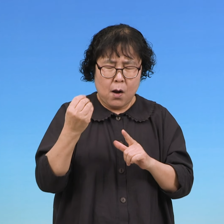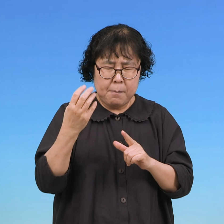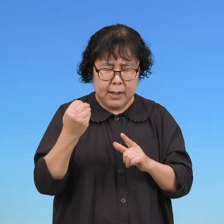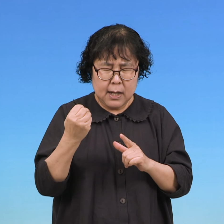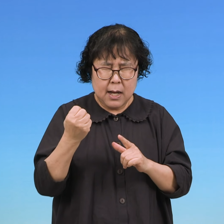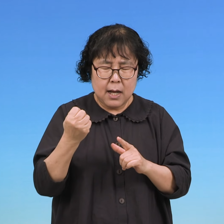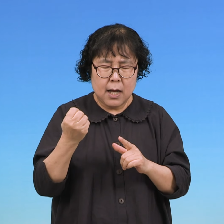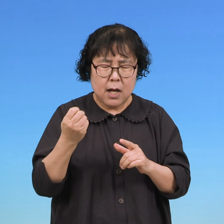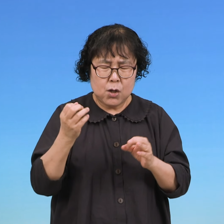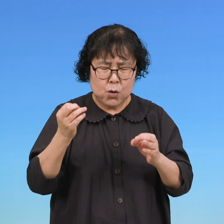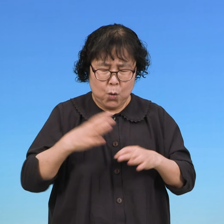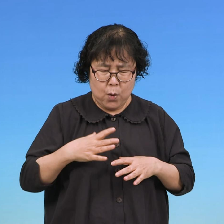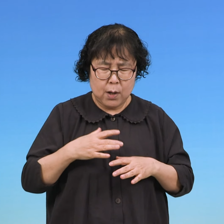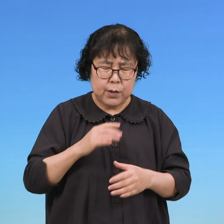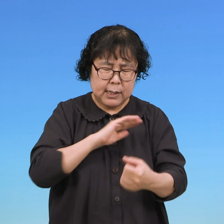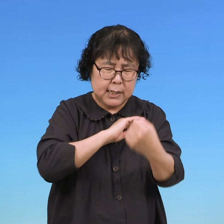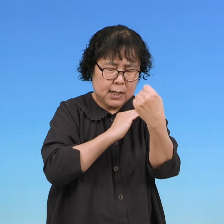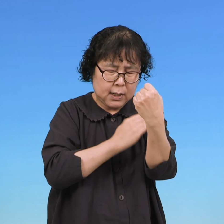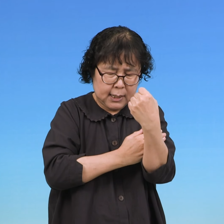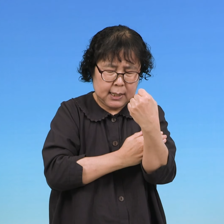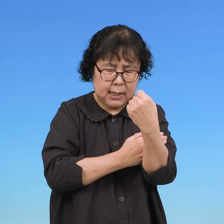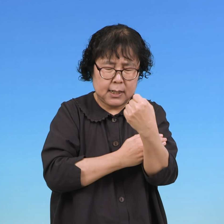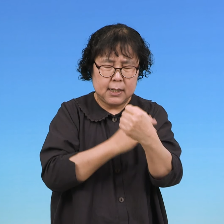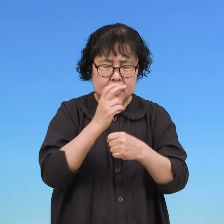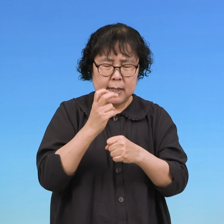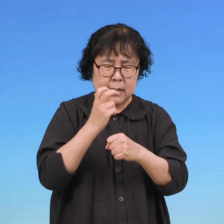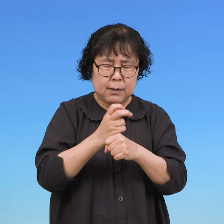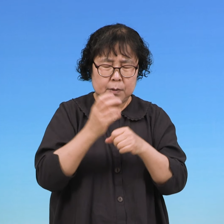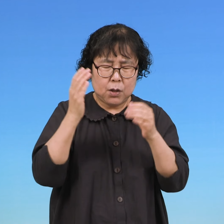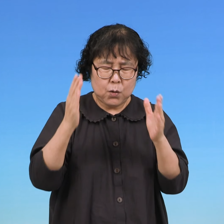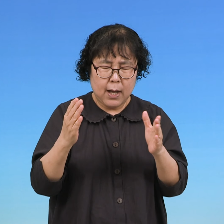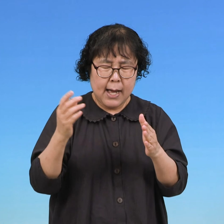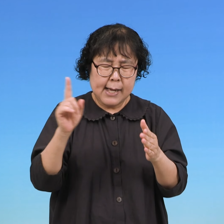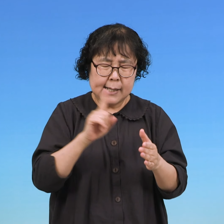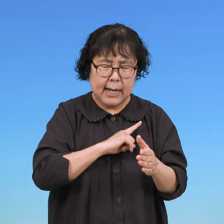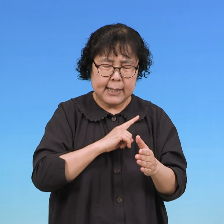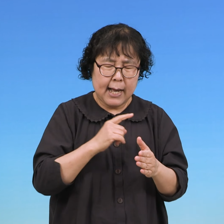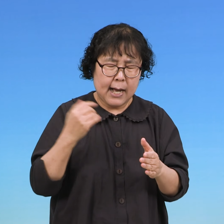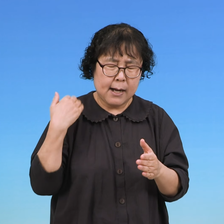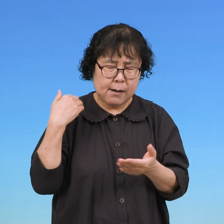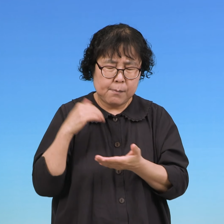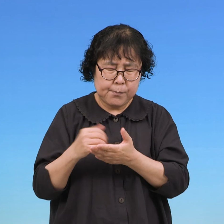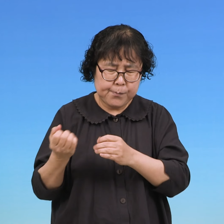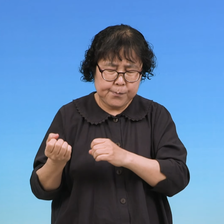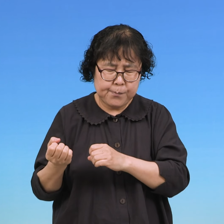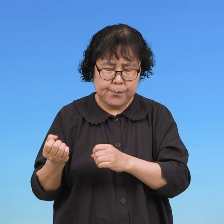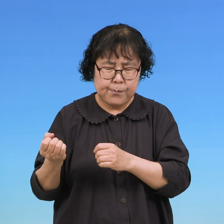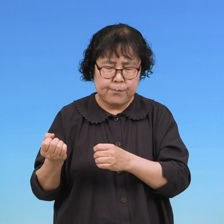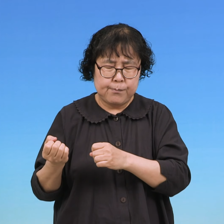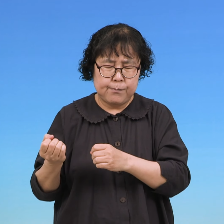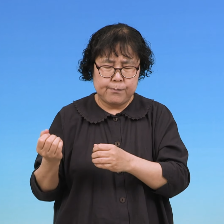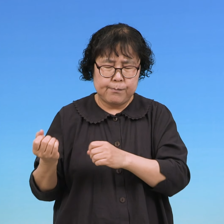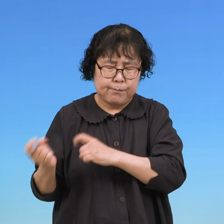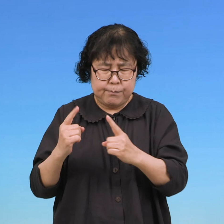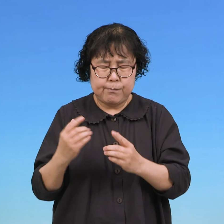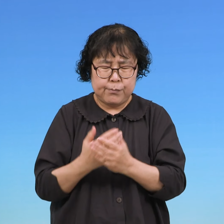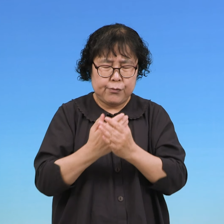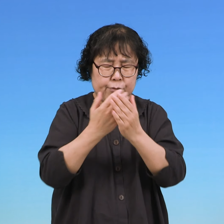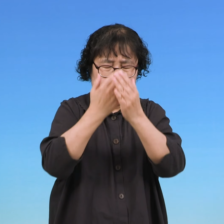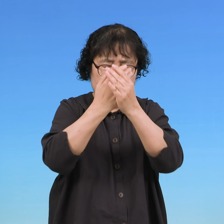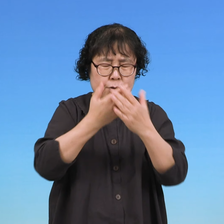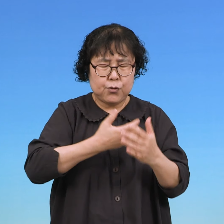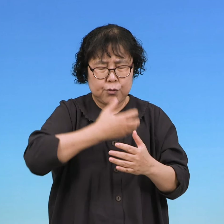놀라운 능력이 되는가를 내년 한 해 분당 우리 교회 20년 가장 부흥하는 한 해가 될 줄로 믿습니다. 그